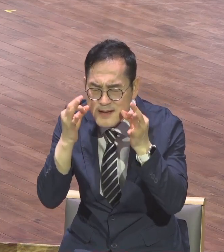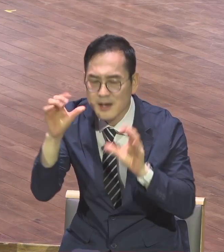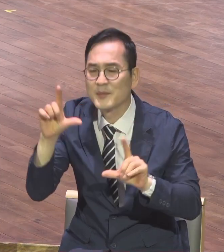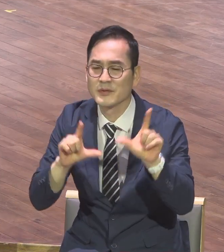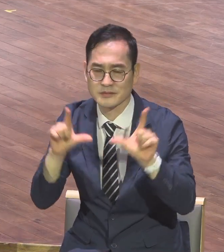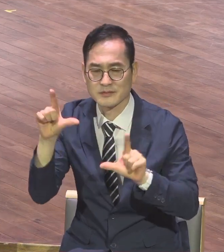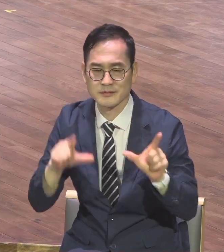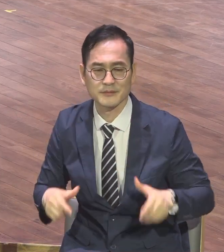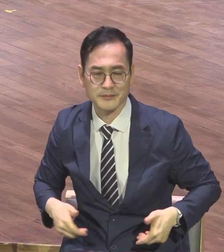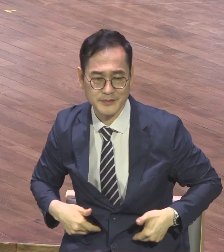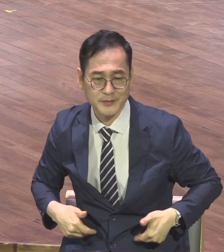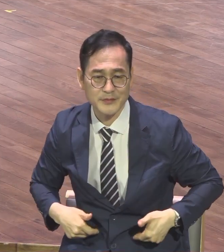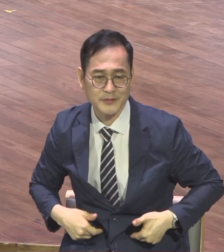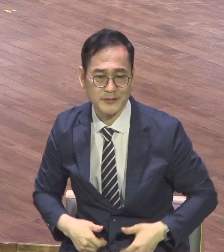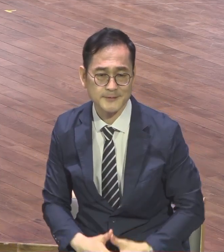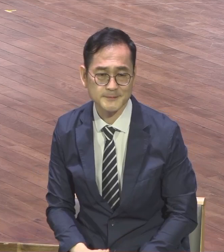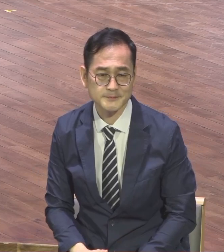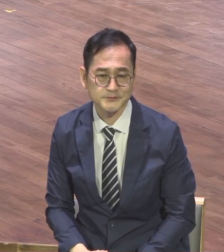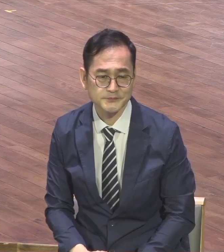이게 중요하지요.